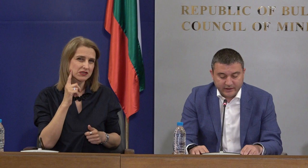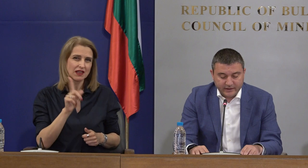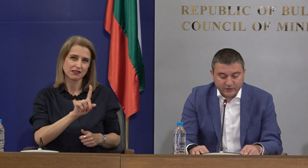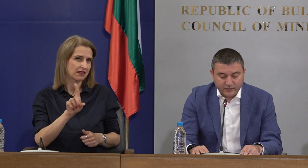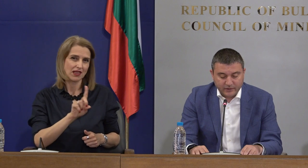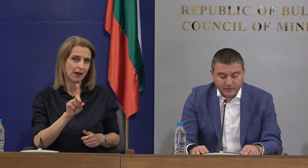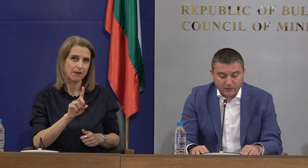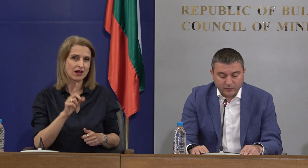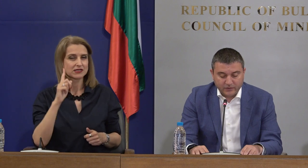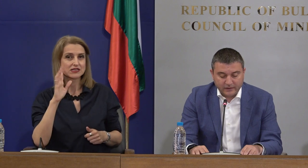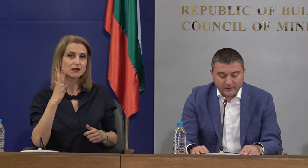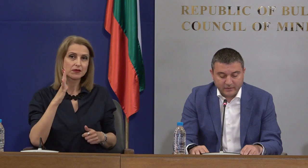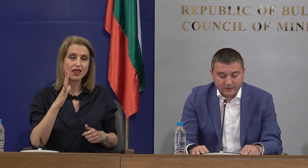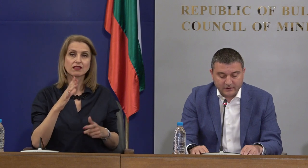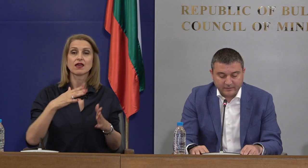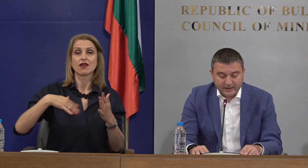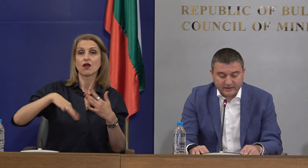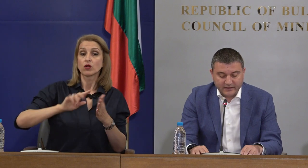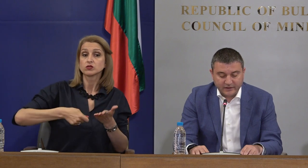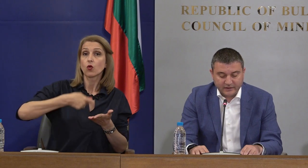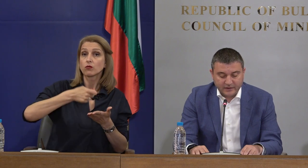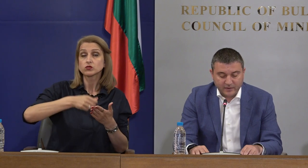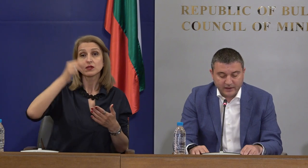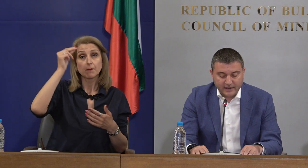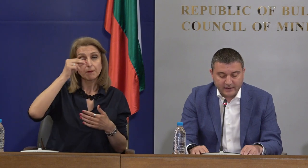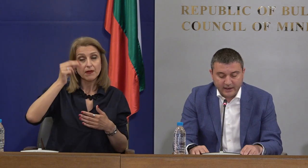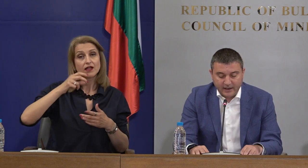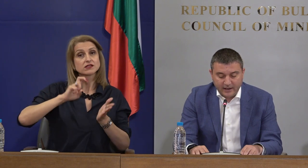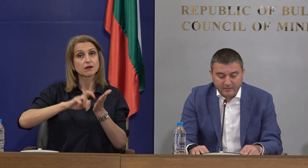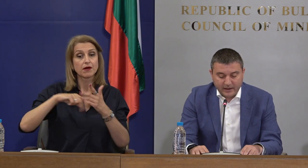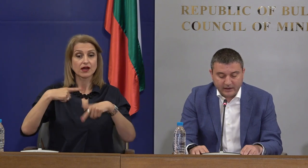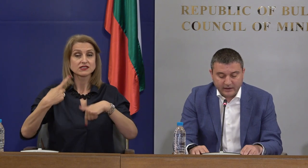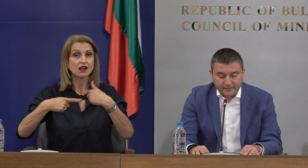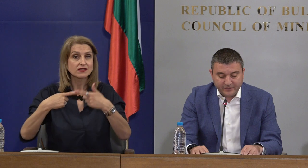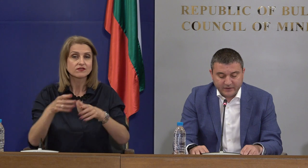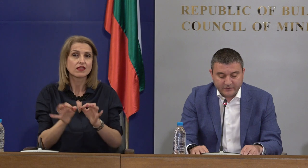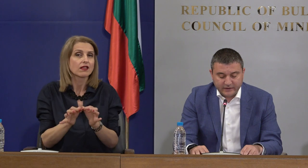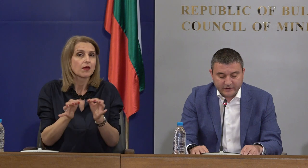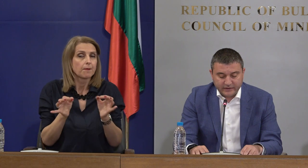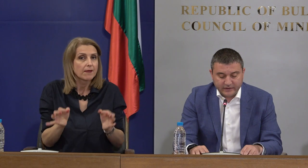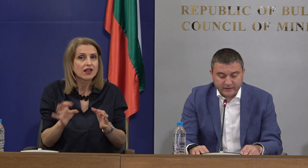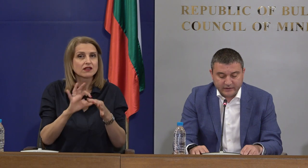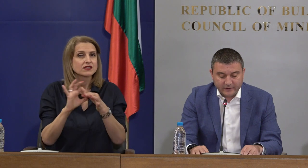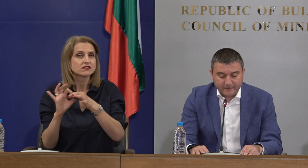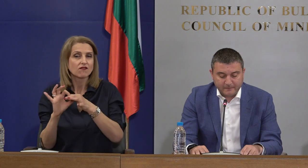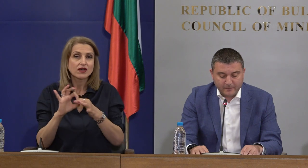съмнение, че ресурсите, които са отпуснати на Българската банка за развитие и за изпълнение на мерките, свързани